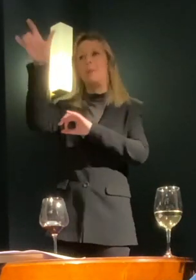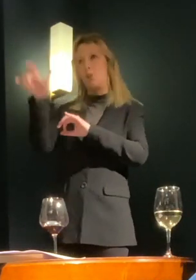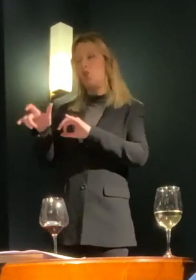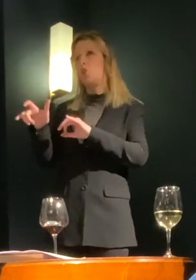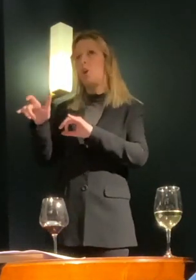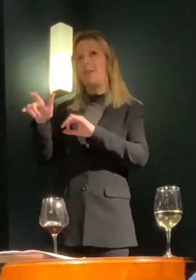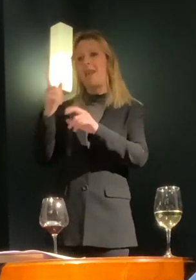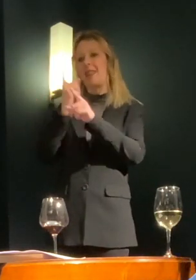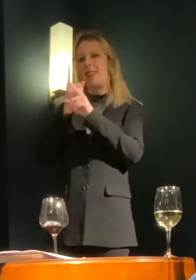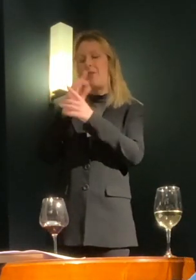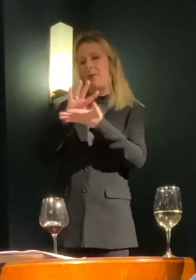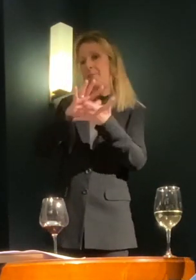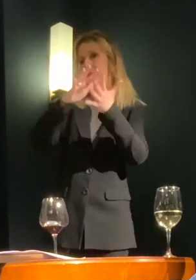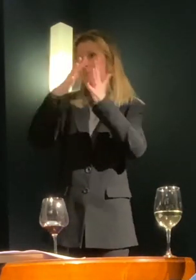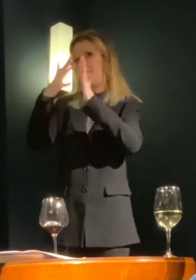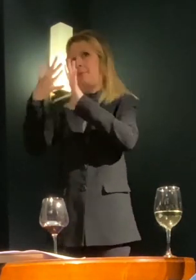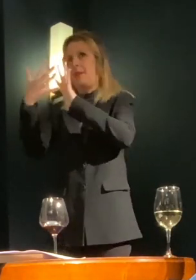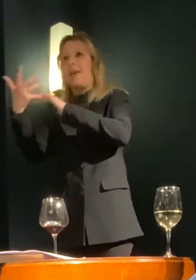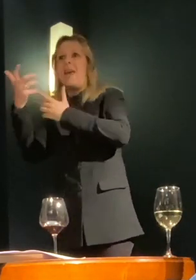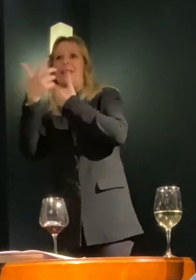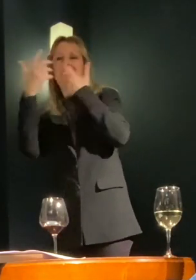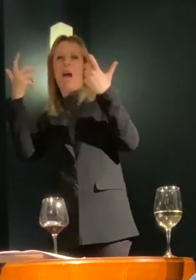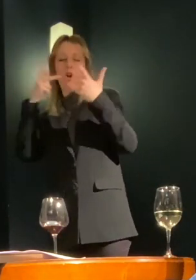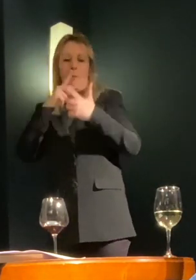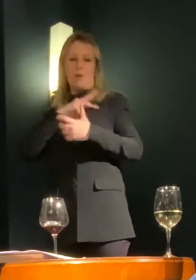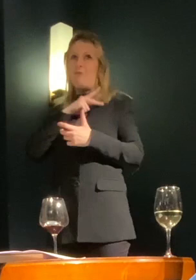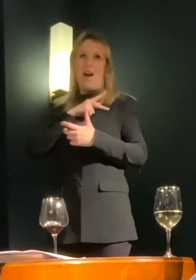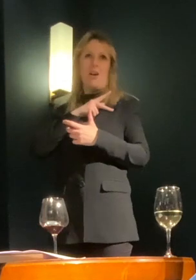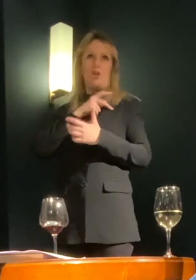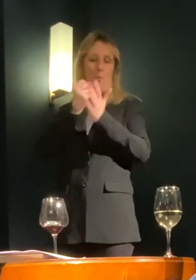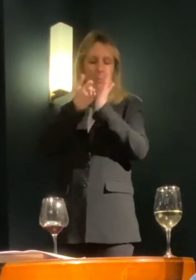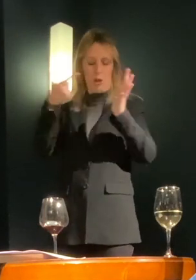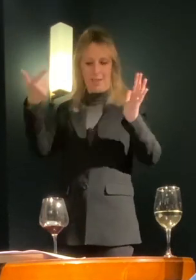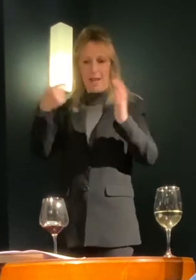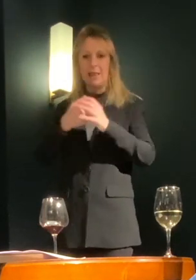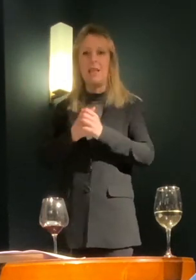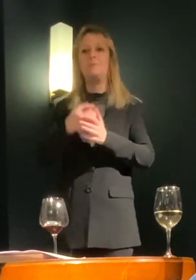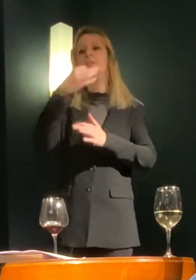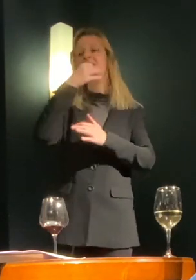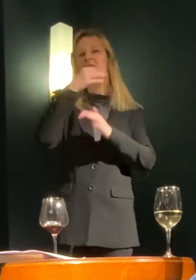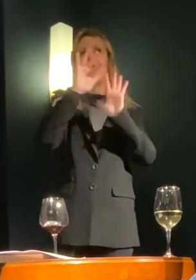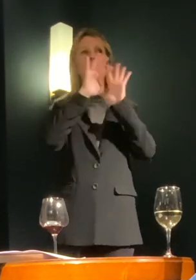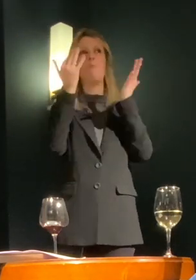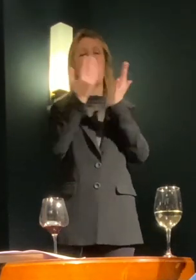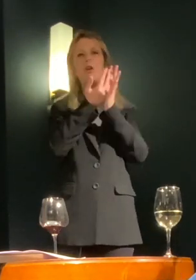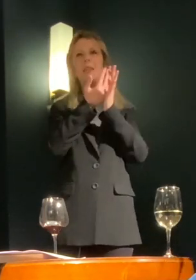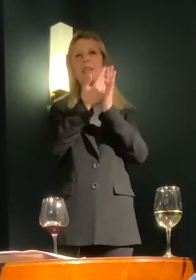E per cui raccontare gli adolescenti significa anche fare questo, raccontare dei mondi comunque un po' segreti, un po'